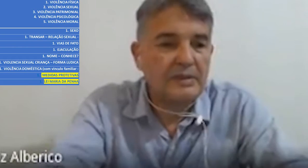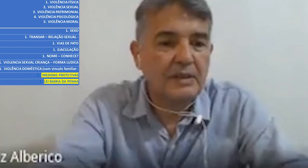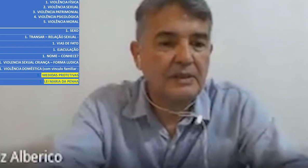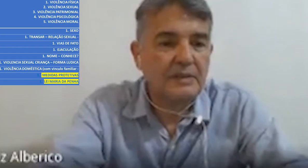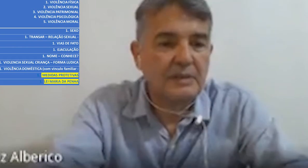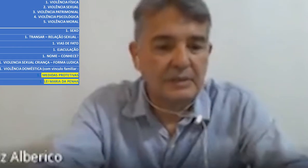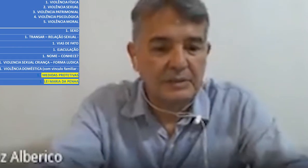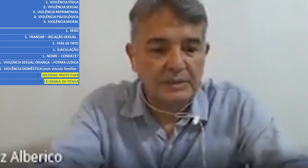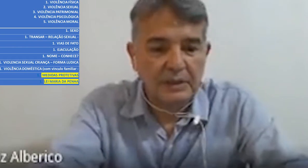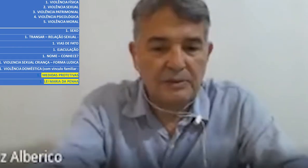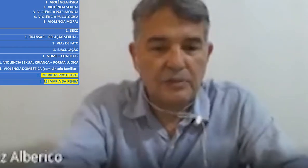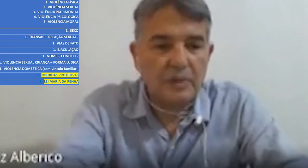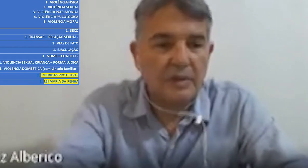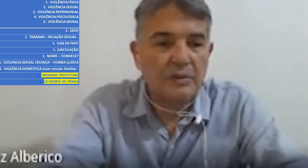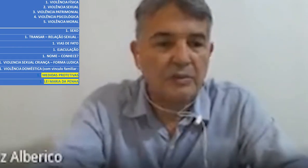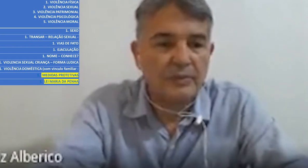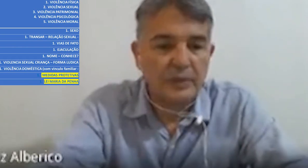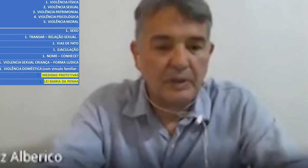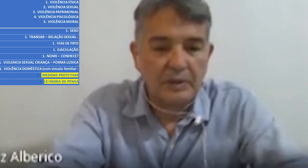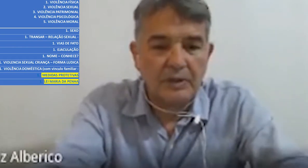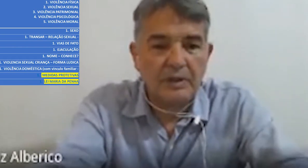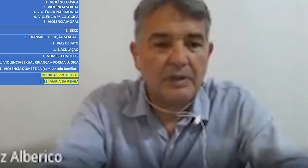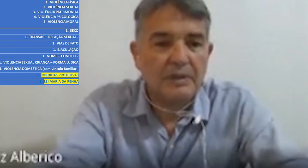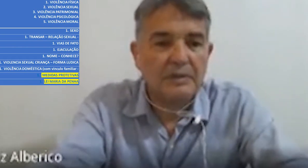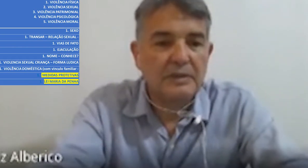Violência sexual de criança.